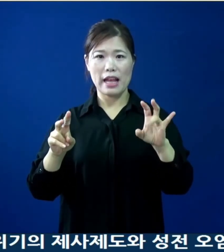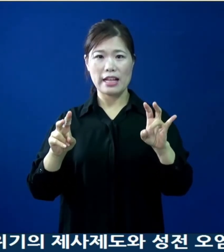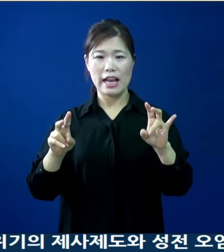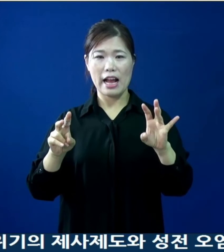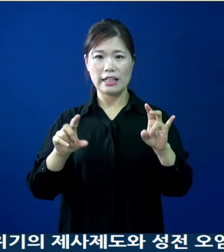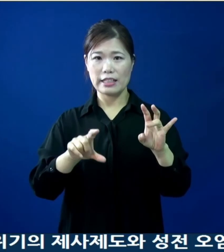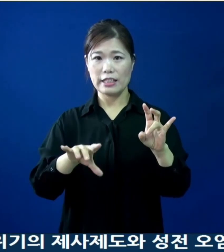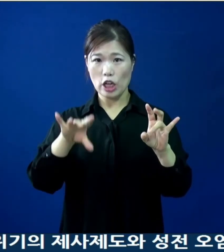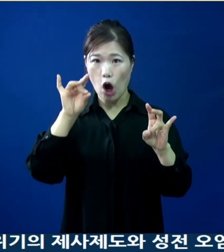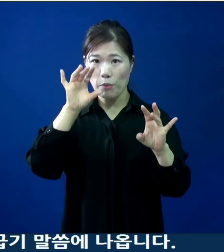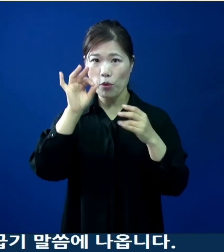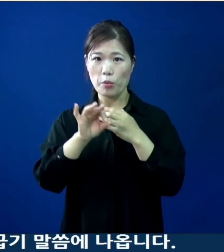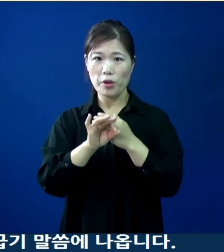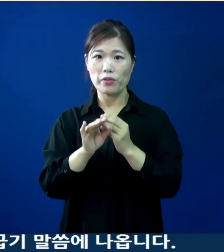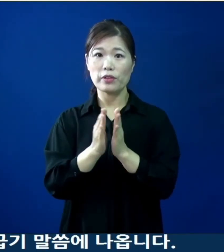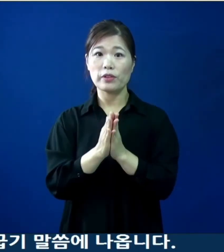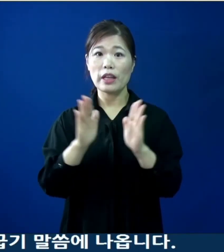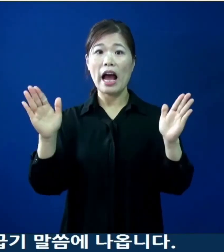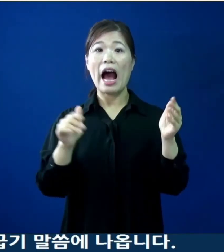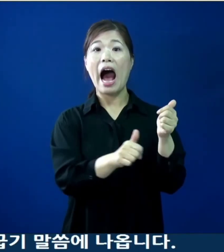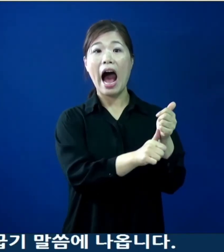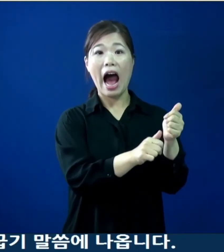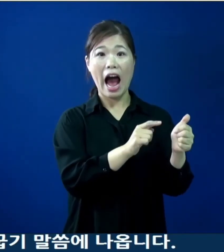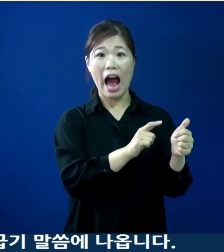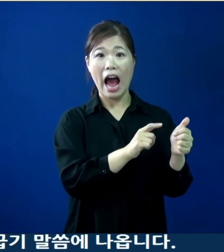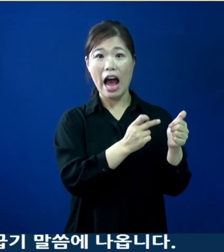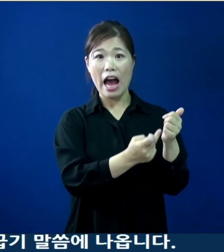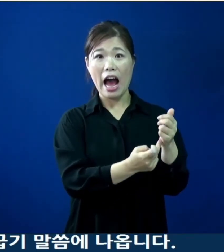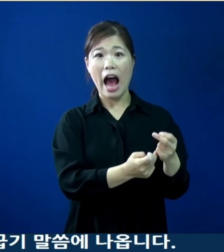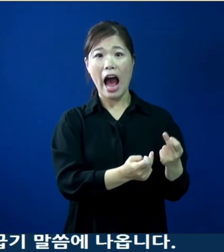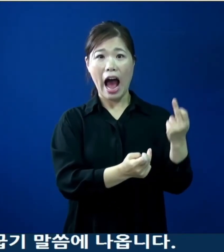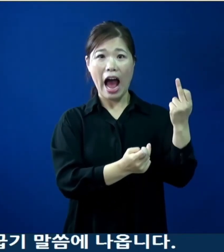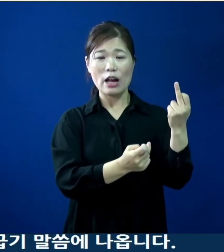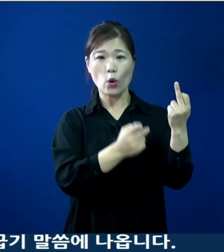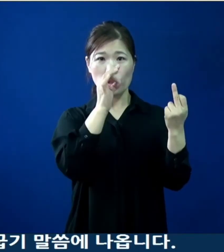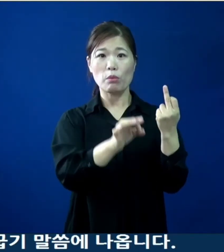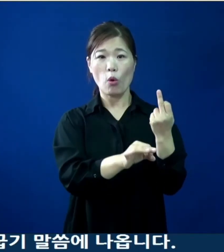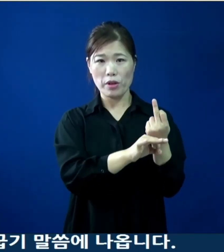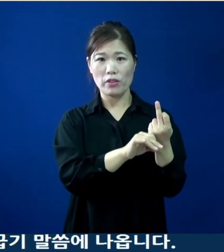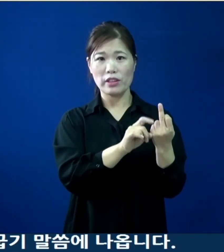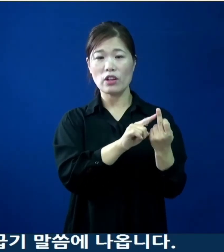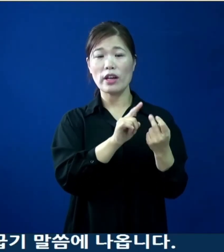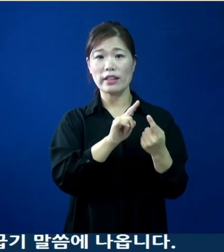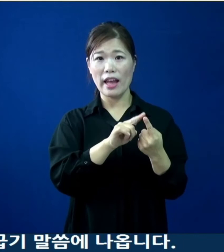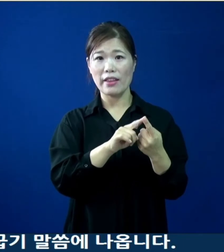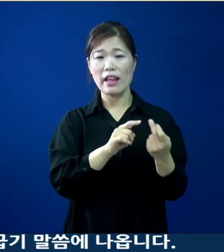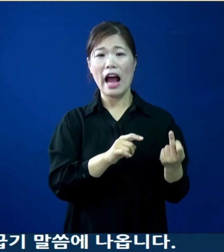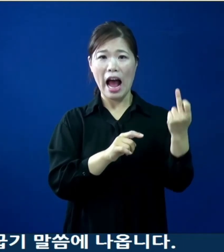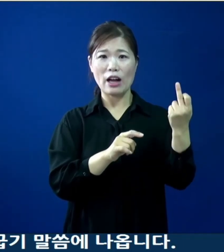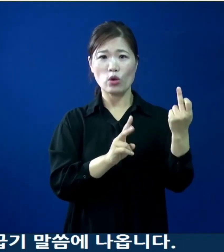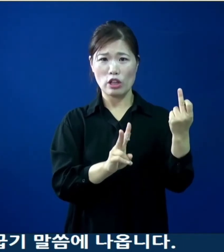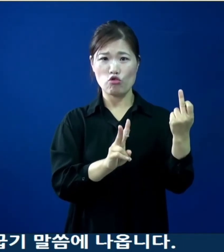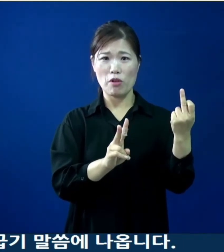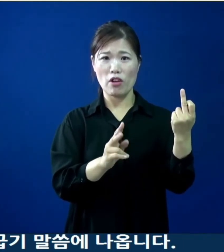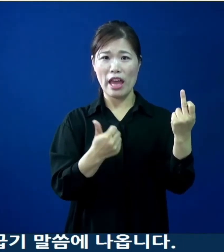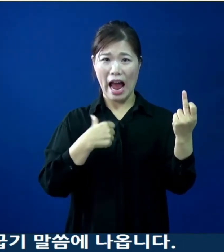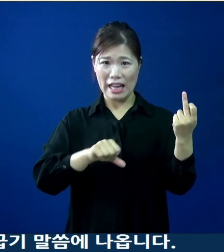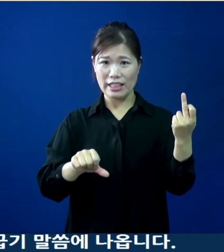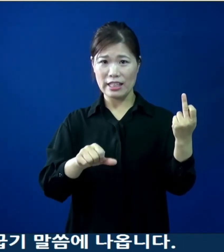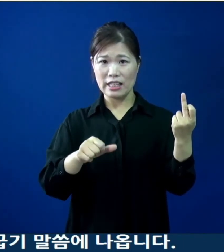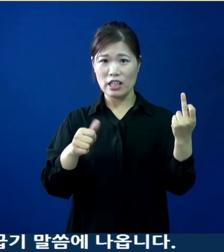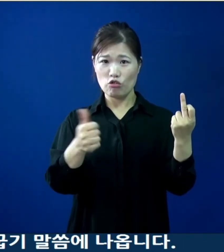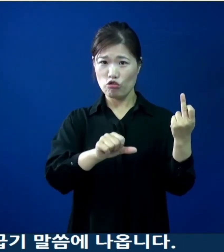나오냐면 아론, 나답과 아비후, 아직 이 둘이 안 죽었습니다. 아론의 두 아들들